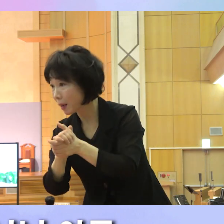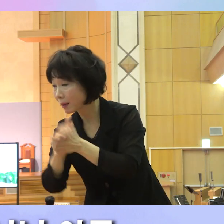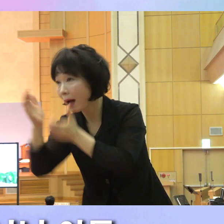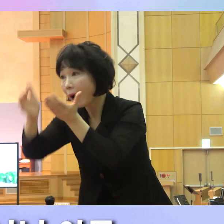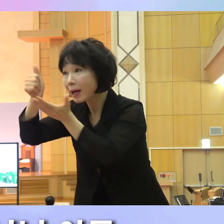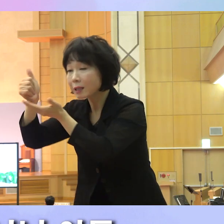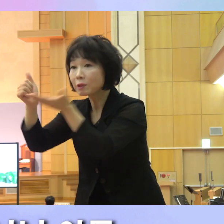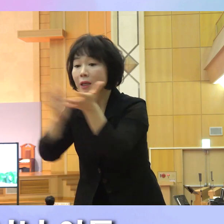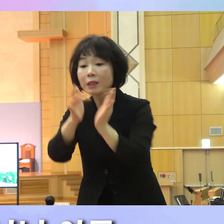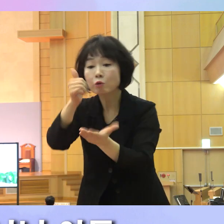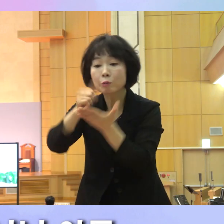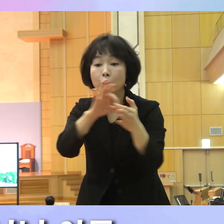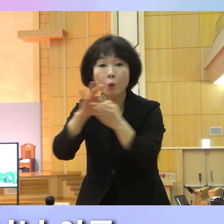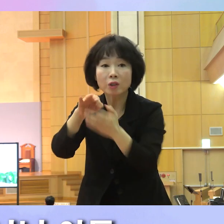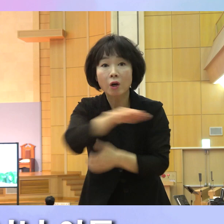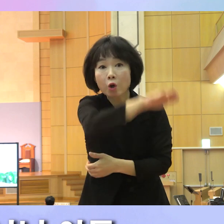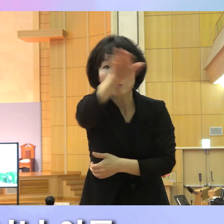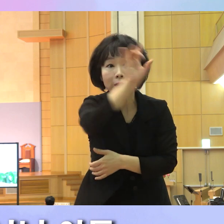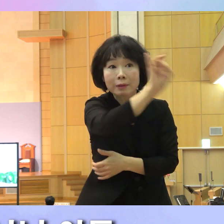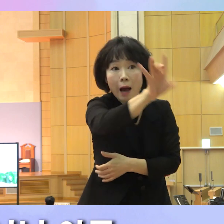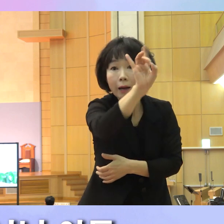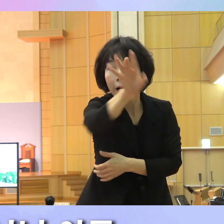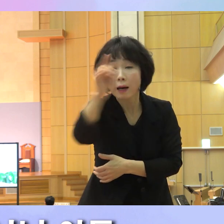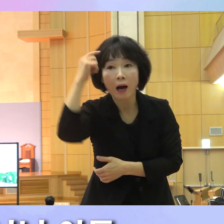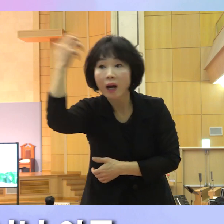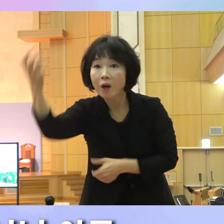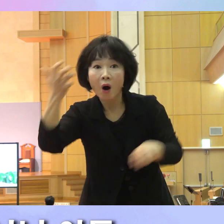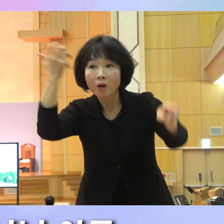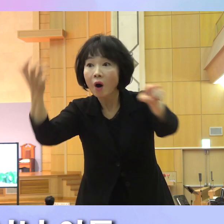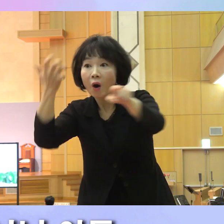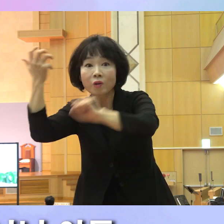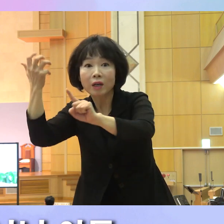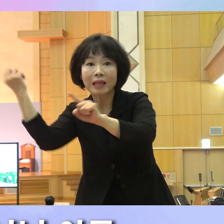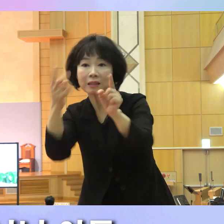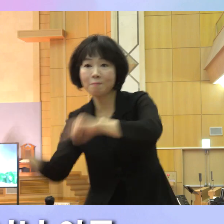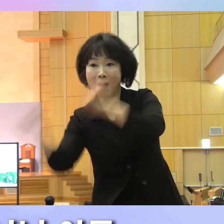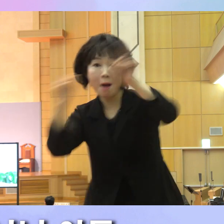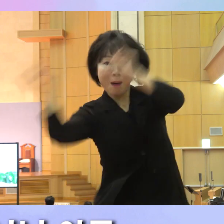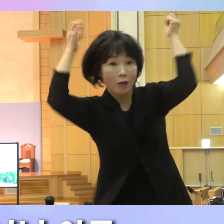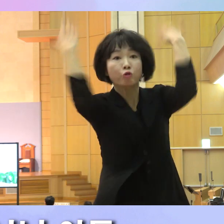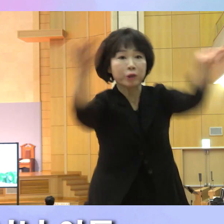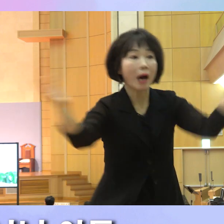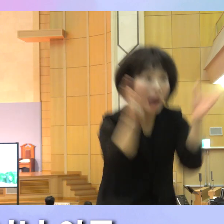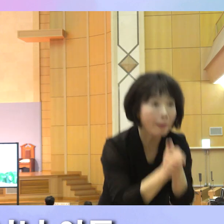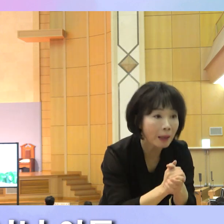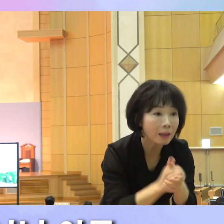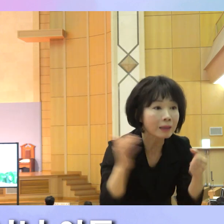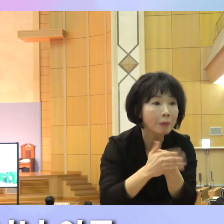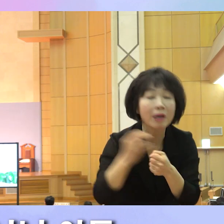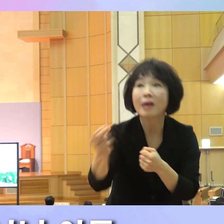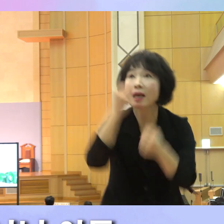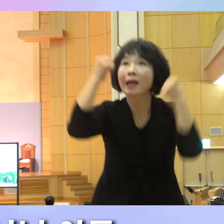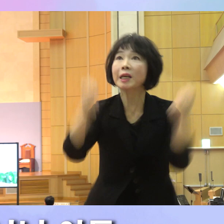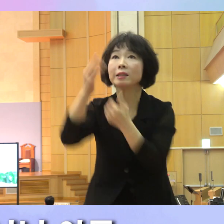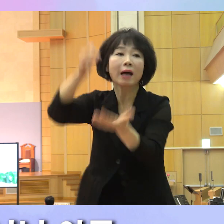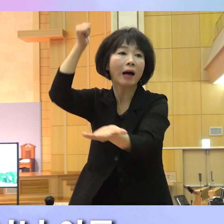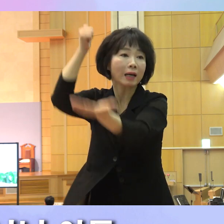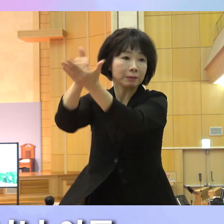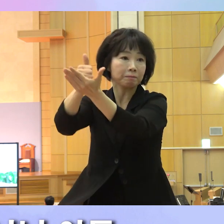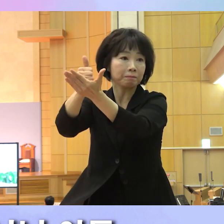우리를 죽은 자를 살리시는 하나님이로구나. 그래서 무슨 하나님이로구나?